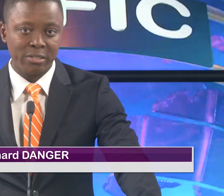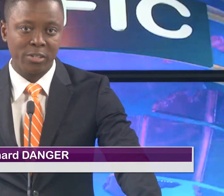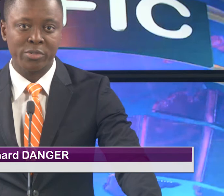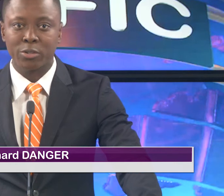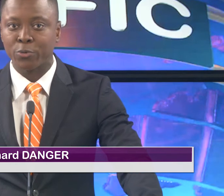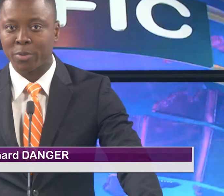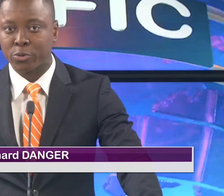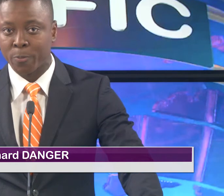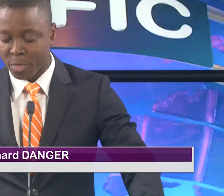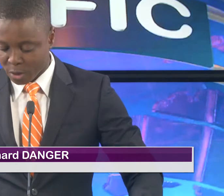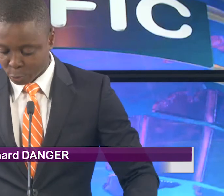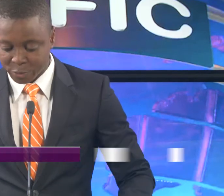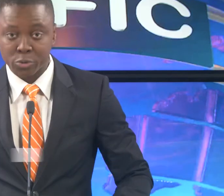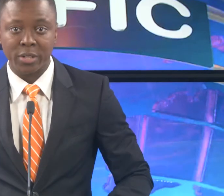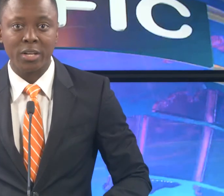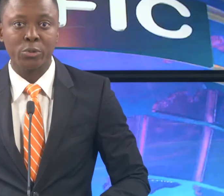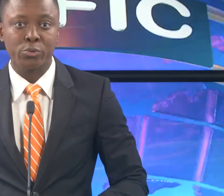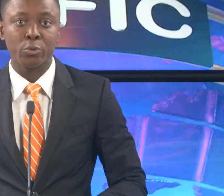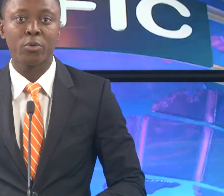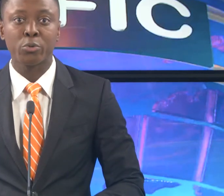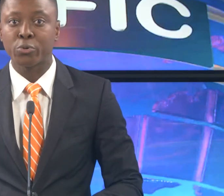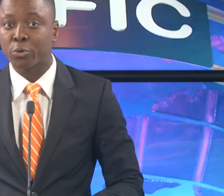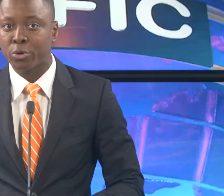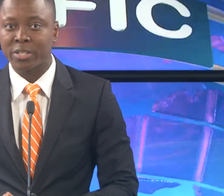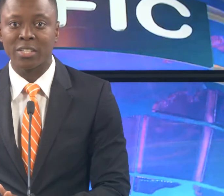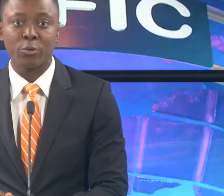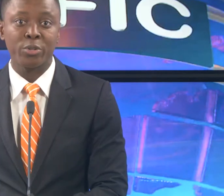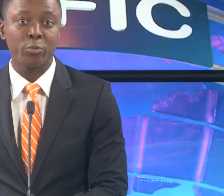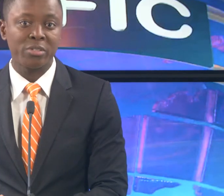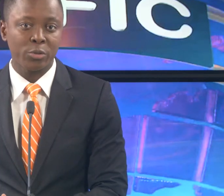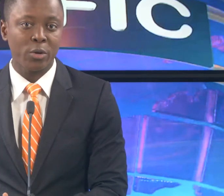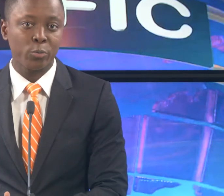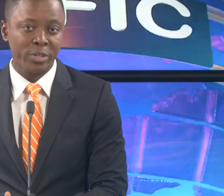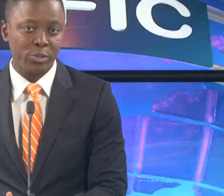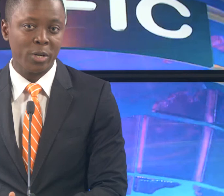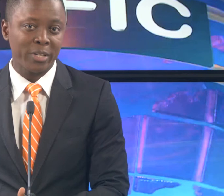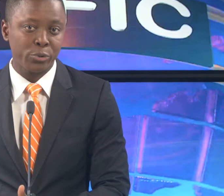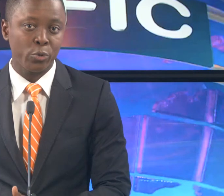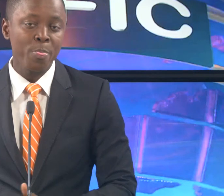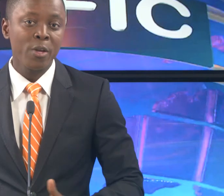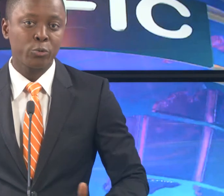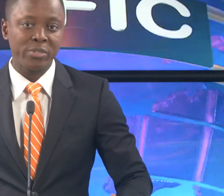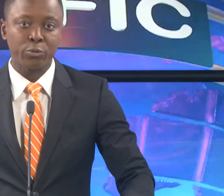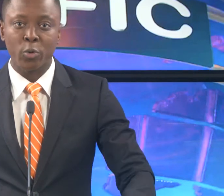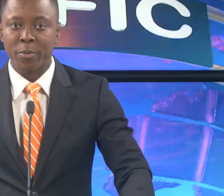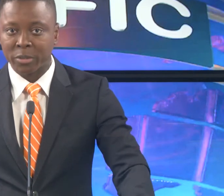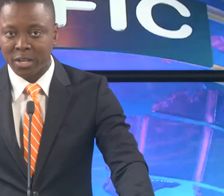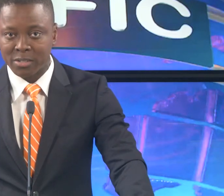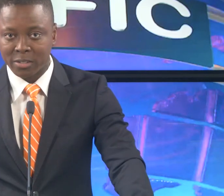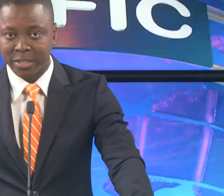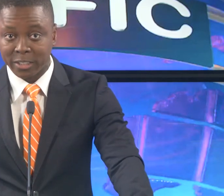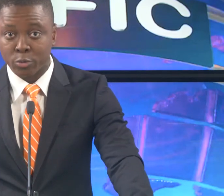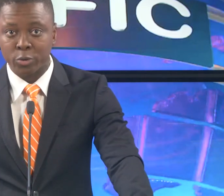leur accès aux centres de formation professionnelle. Selon M. Auriol, qui intervenait au ministère de la Communication, l'application de cette loi